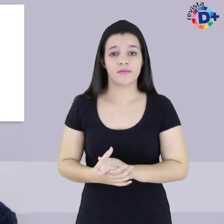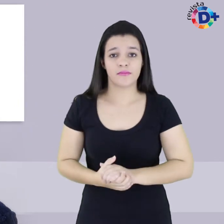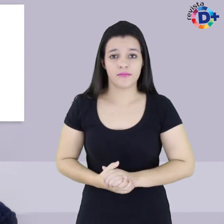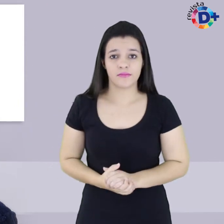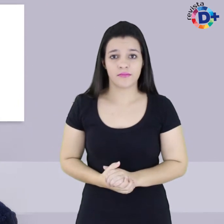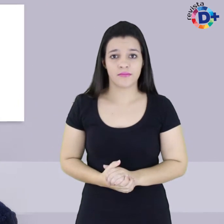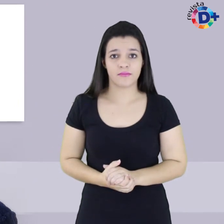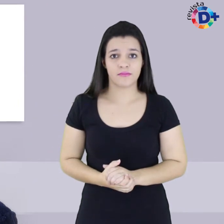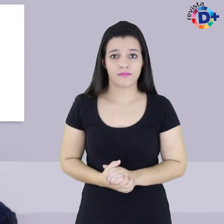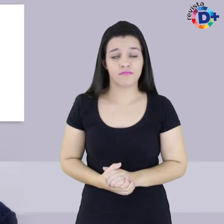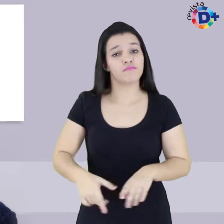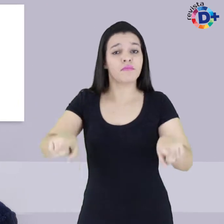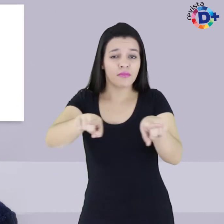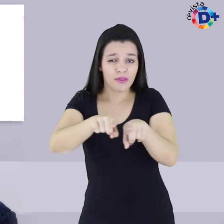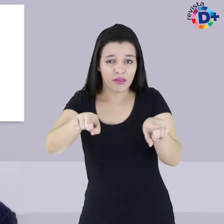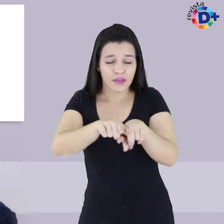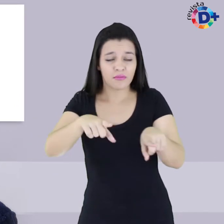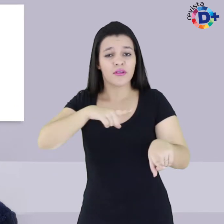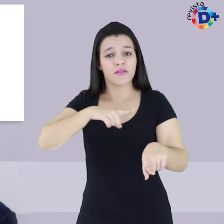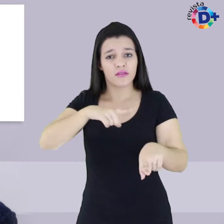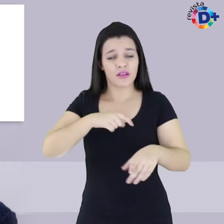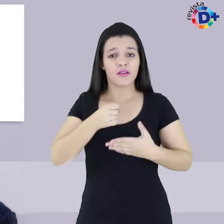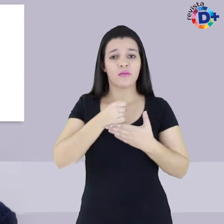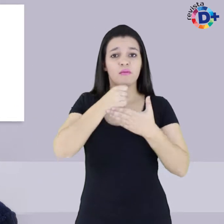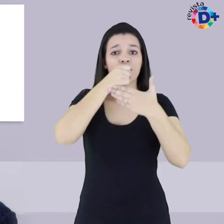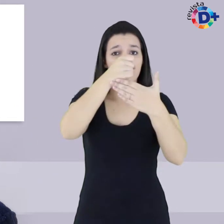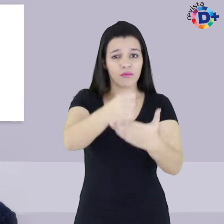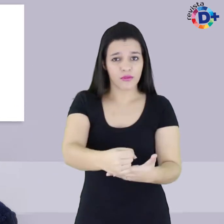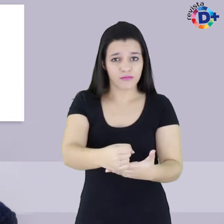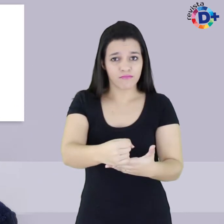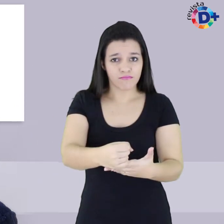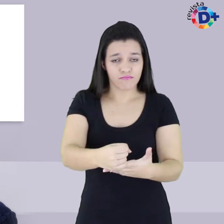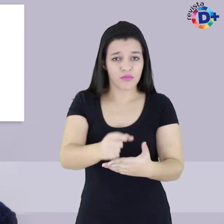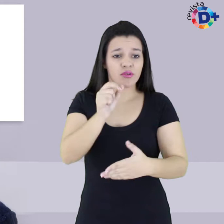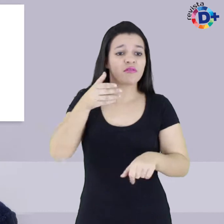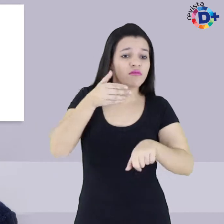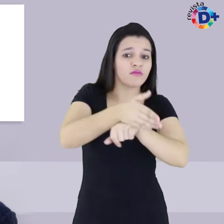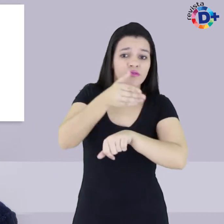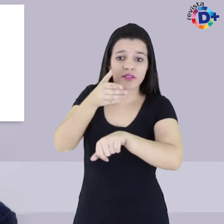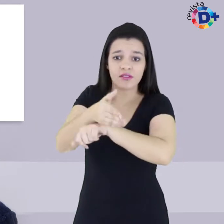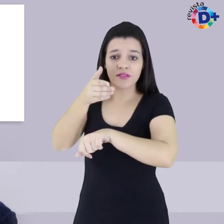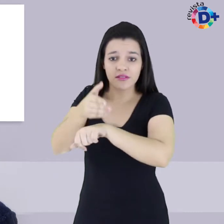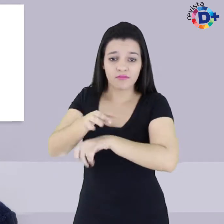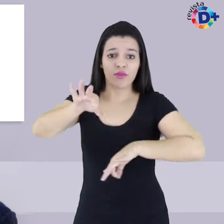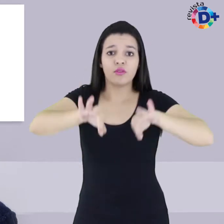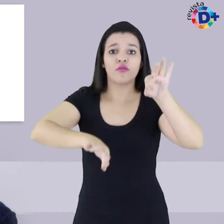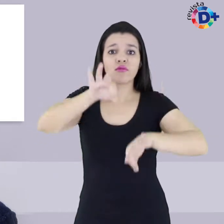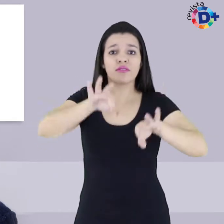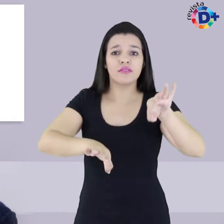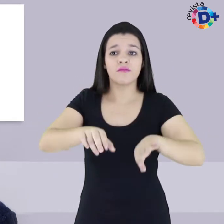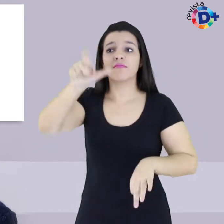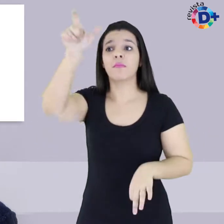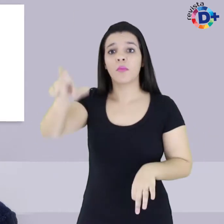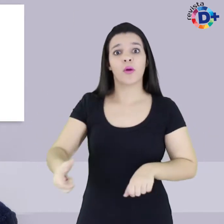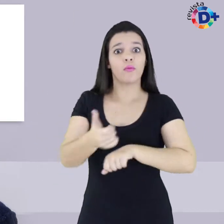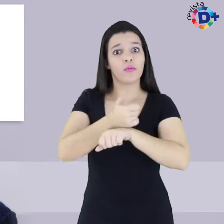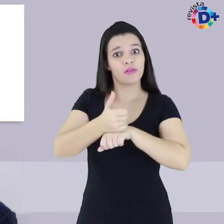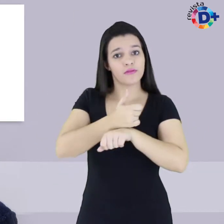Em contrapartida, os artistas visitam as oficinas de arte do Instituto e, além de ensinarem